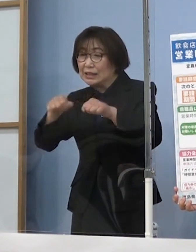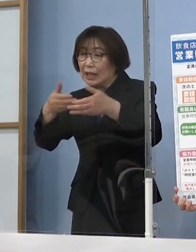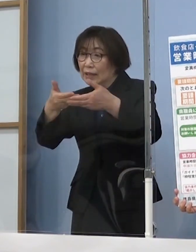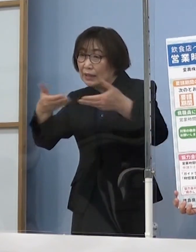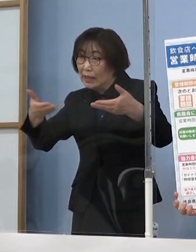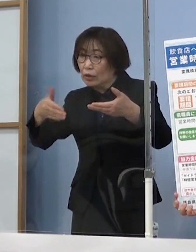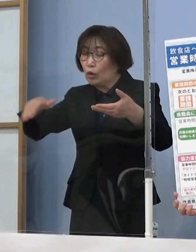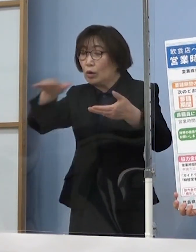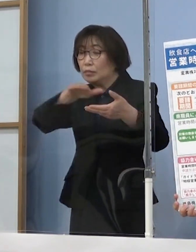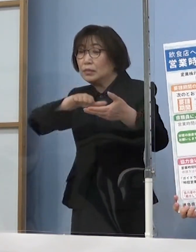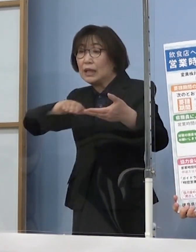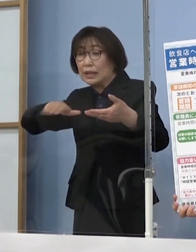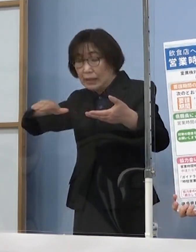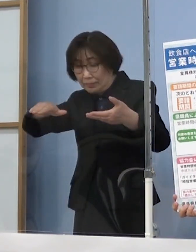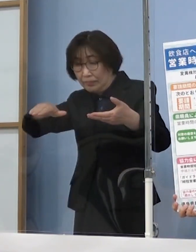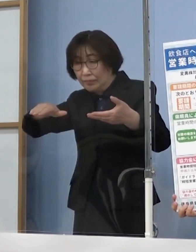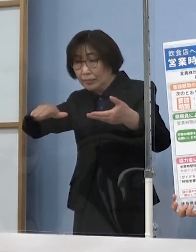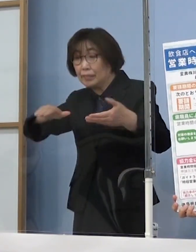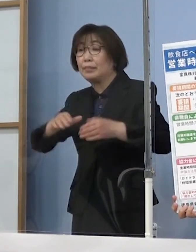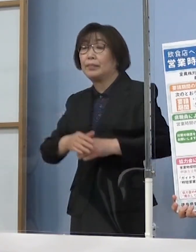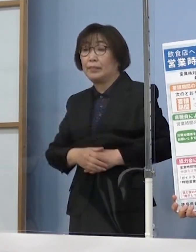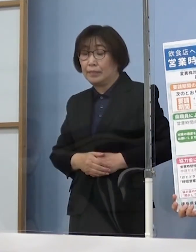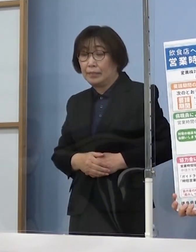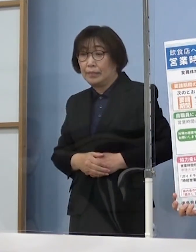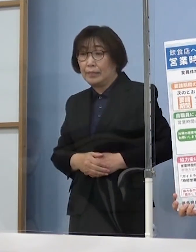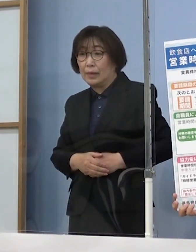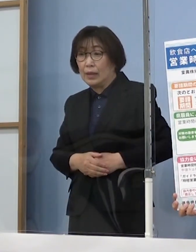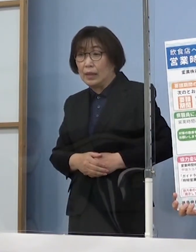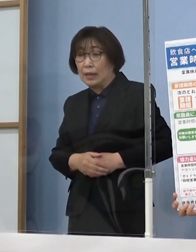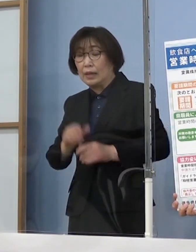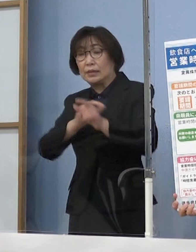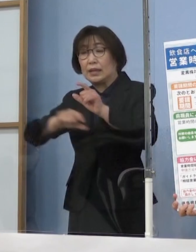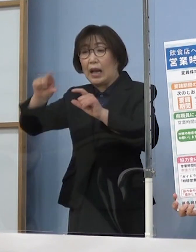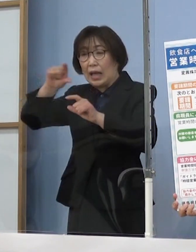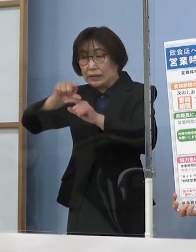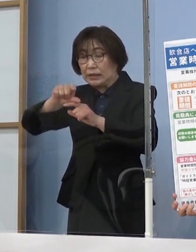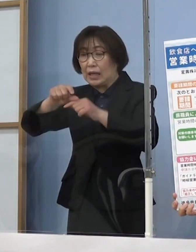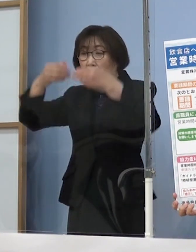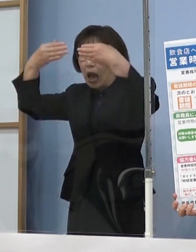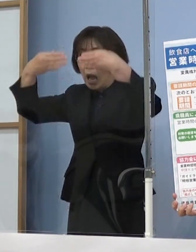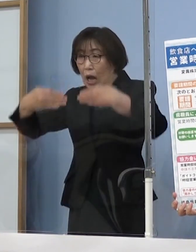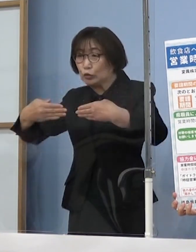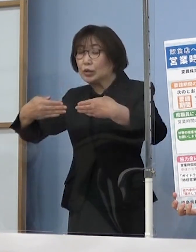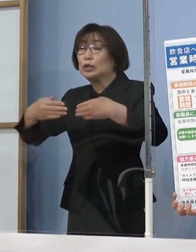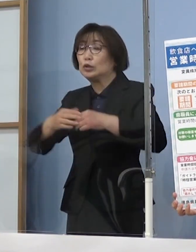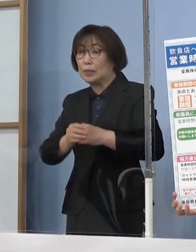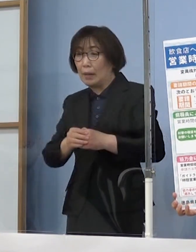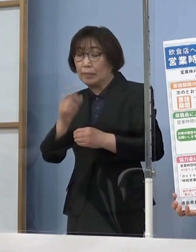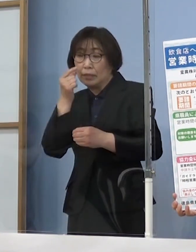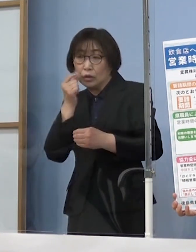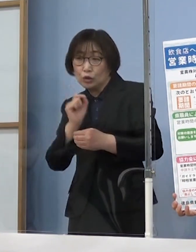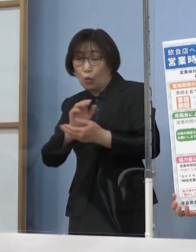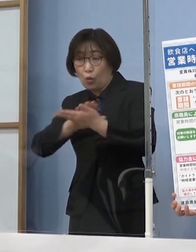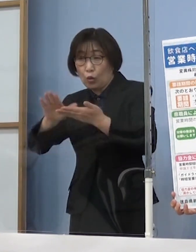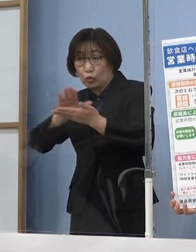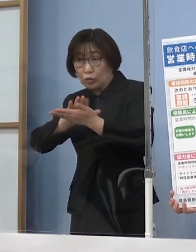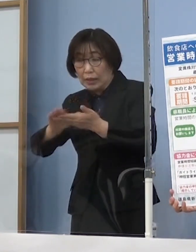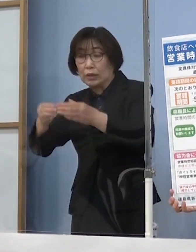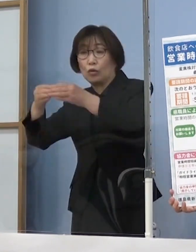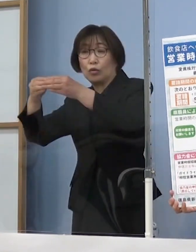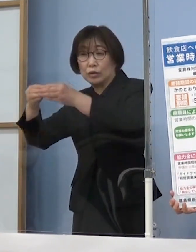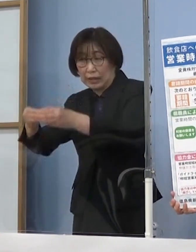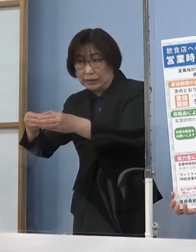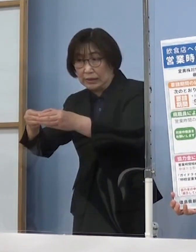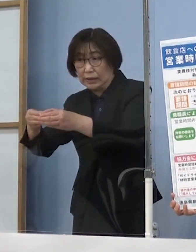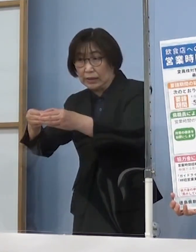方であるわけではありますが、さらにアクリル板の設置、あるいは消毒液の設置はもとよりのこと、